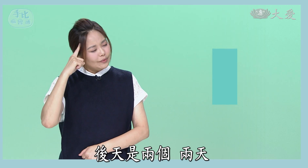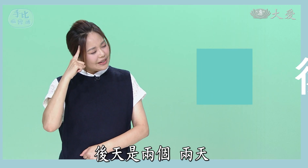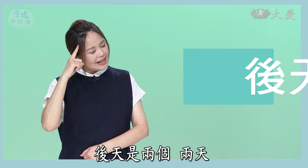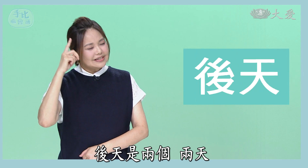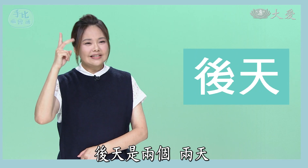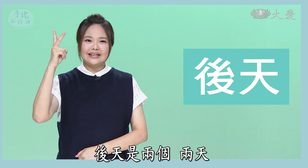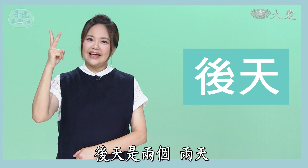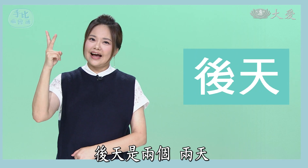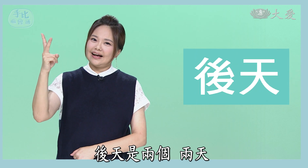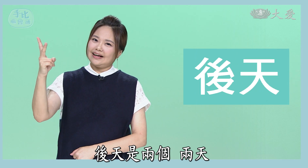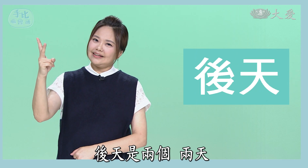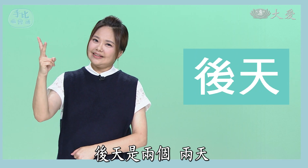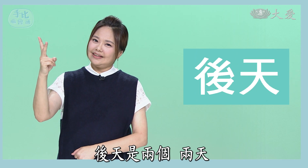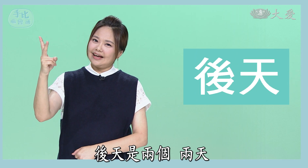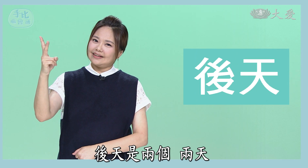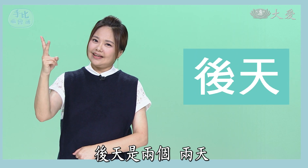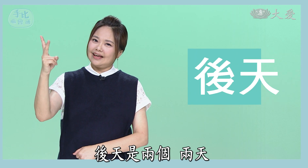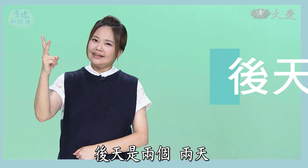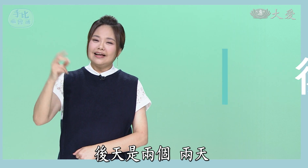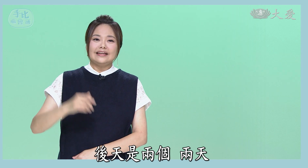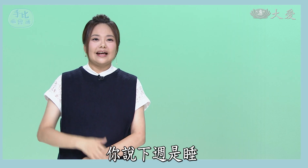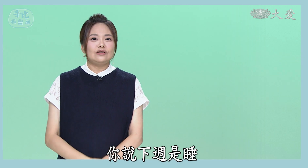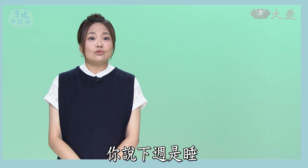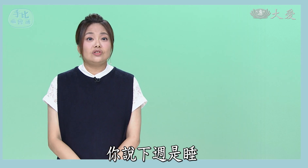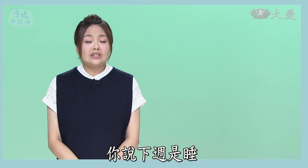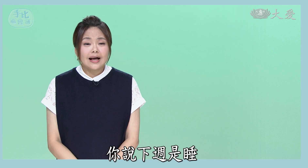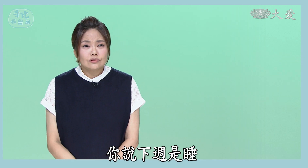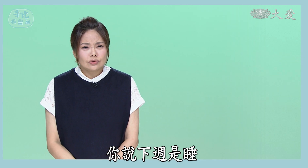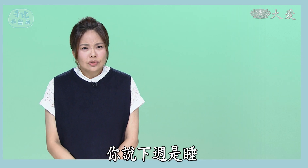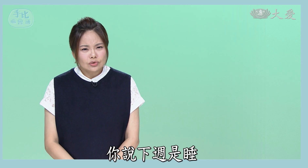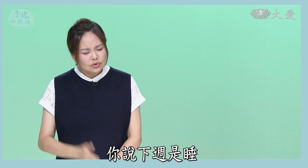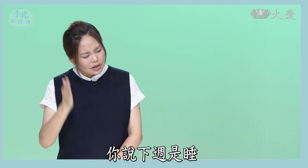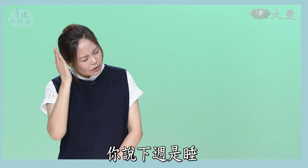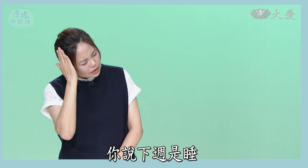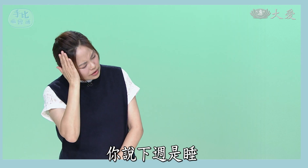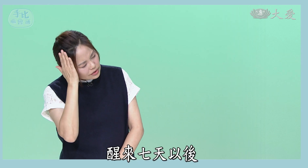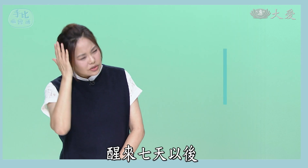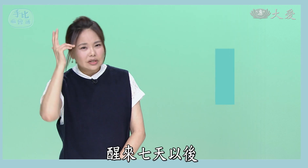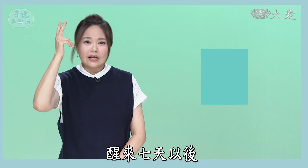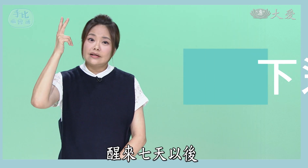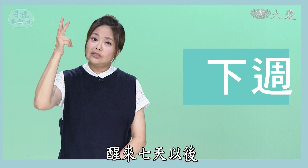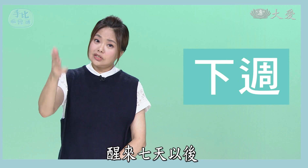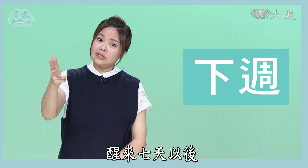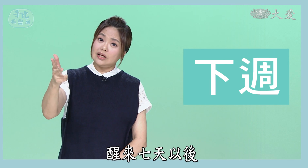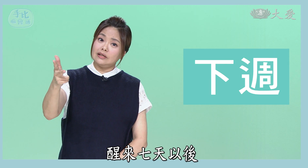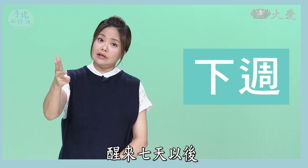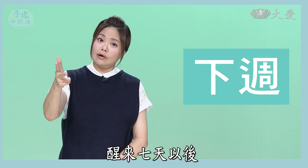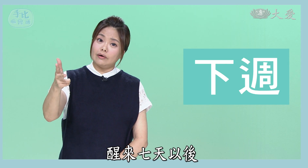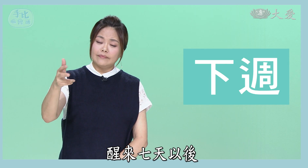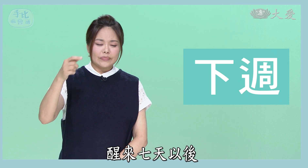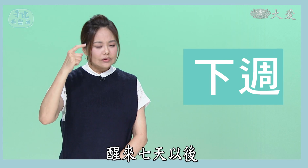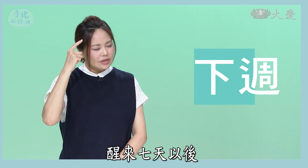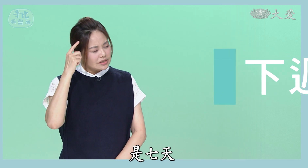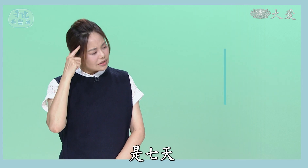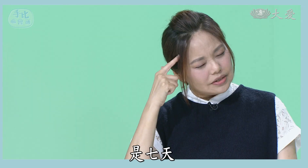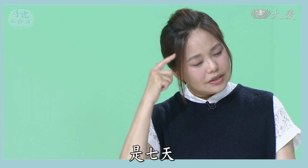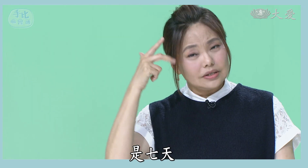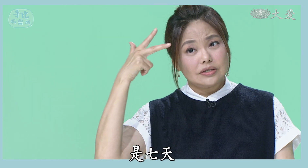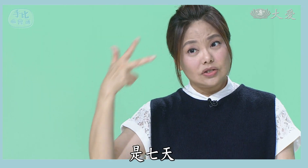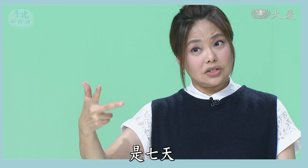天是两天。那你说下周是睡醒来七天以后，所以是七